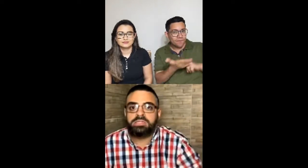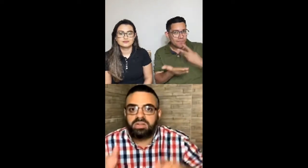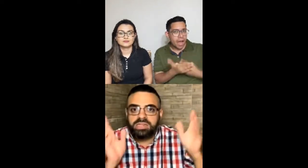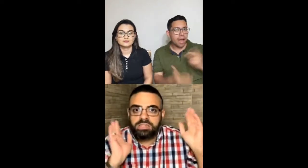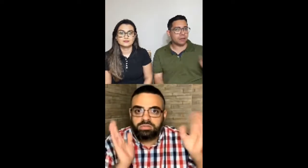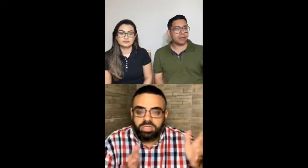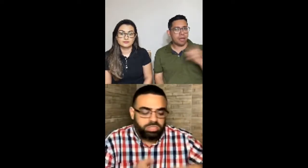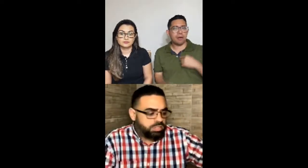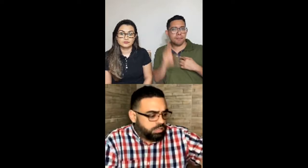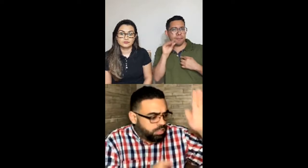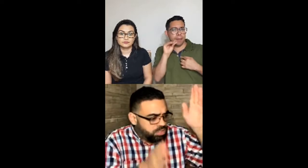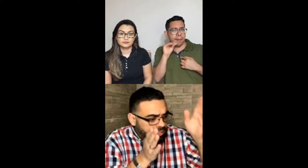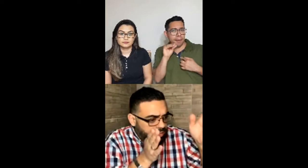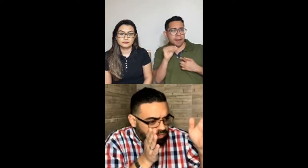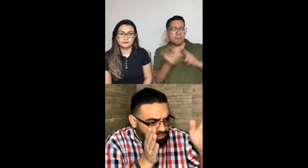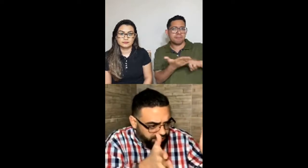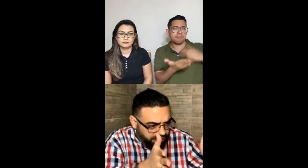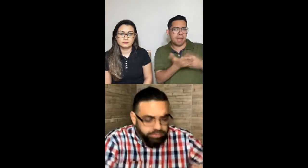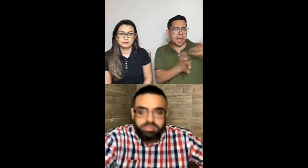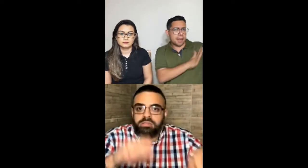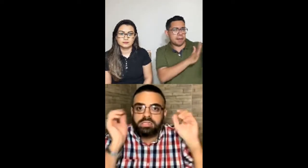Paulo, falei, traduz eu aí, por favor.